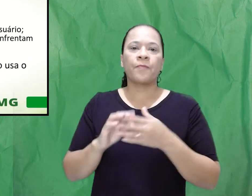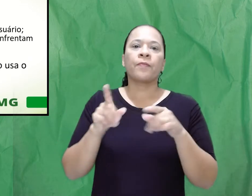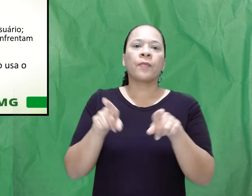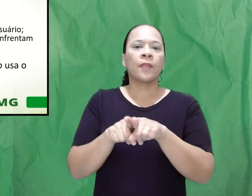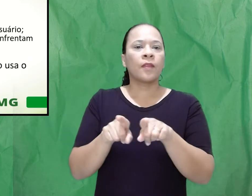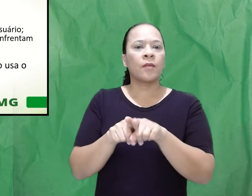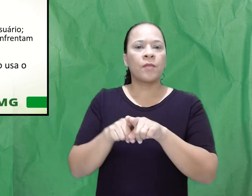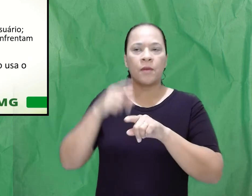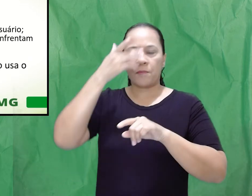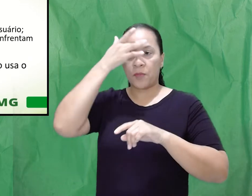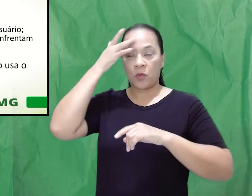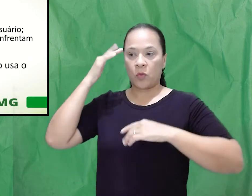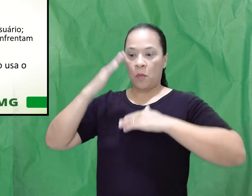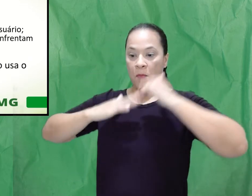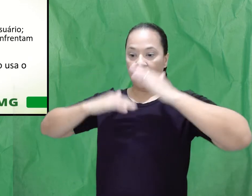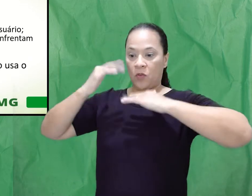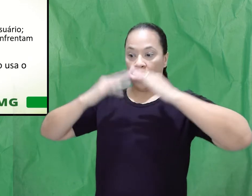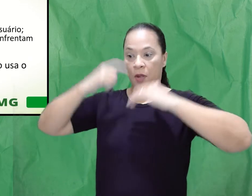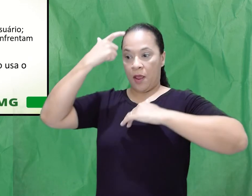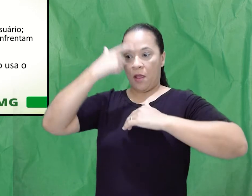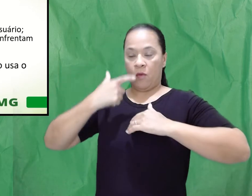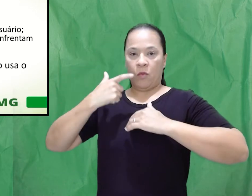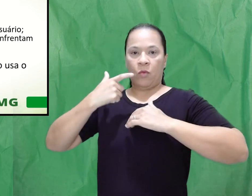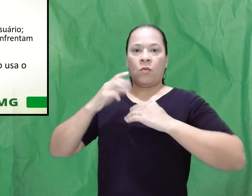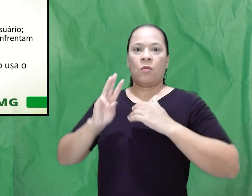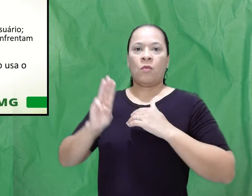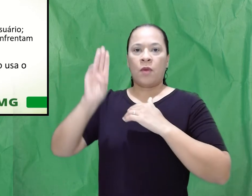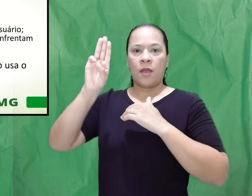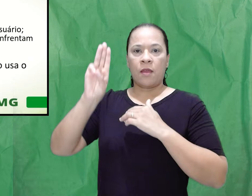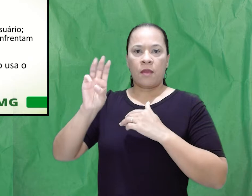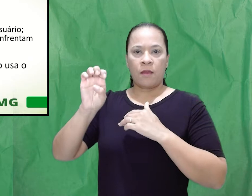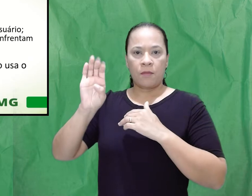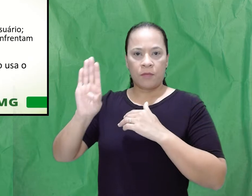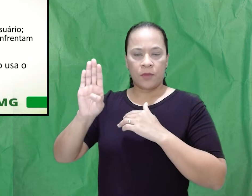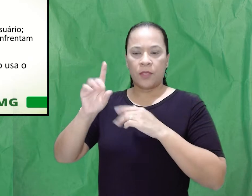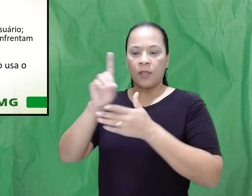O profissional web design ele tem dois